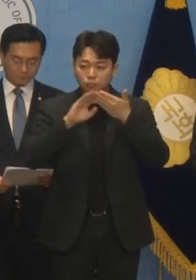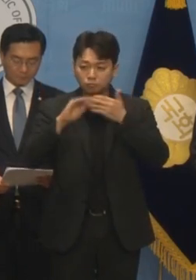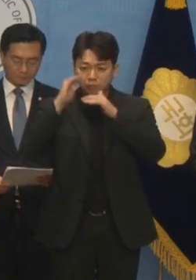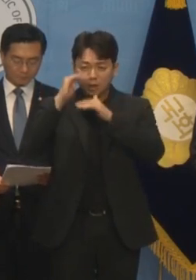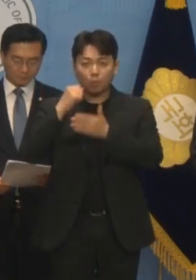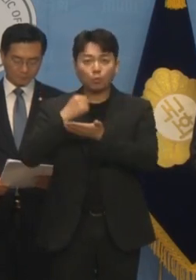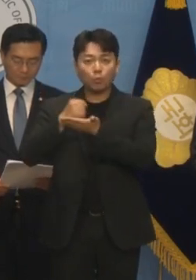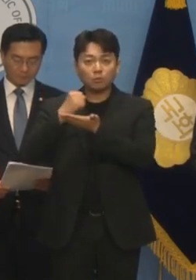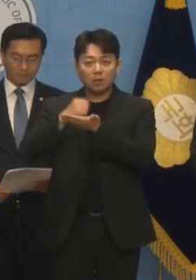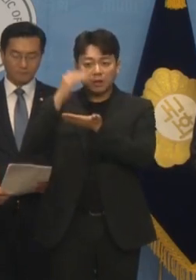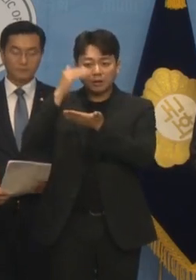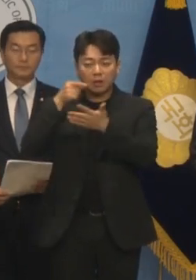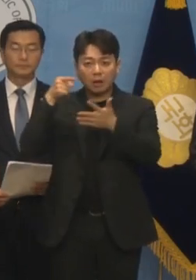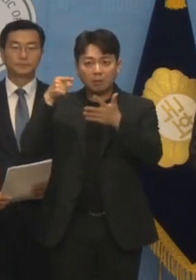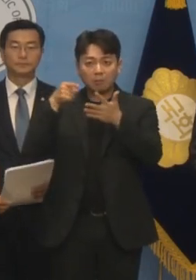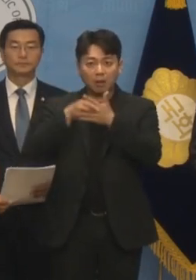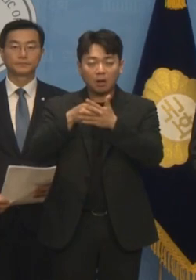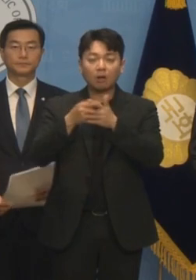들어온다